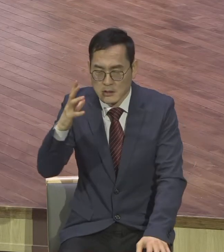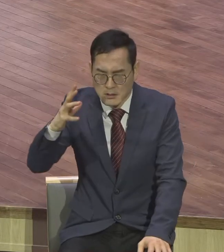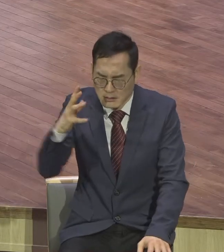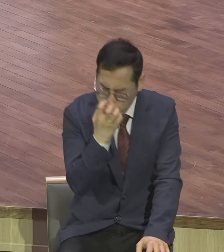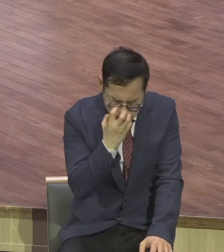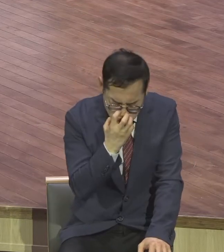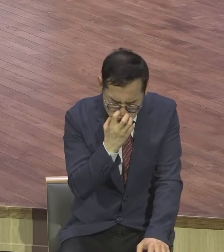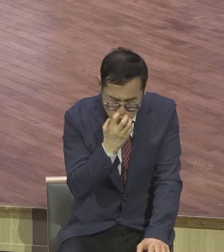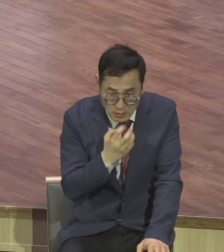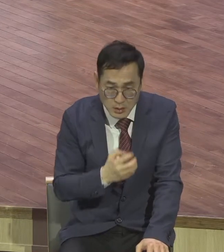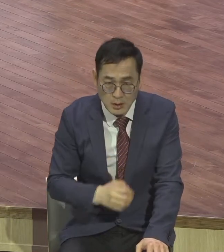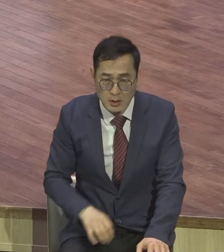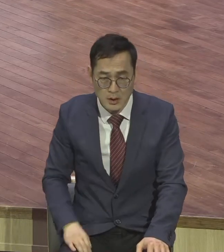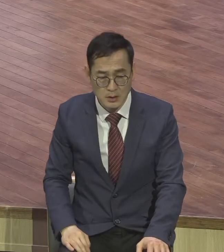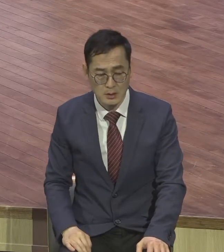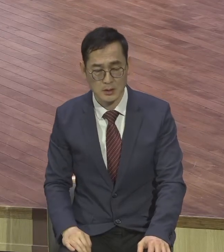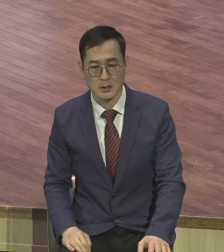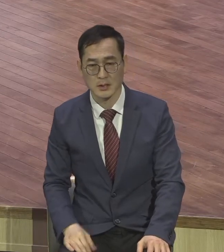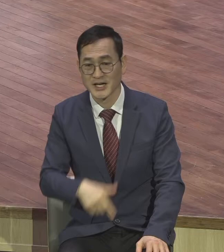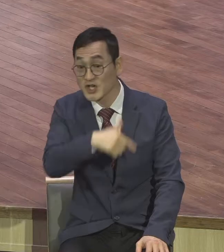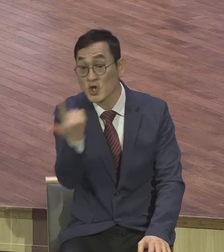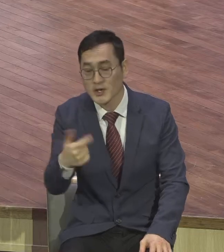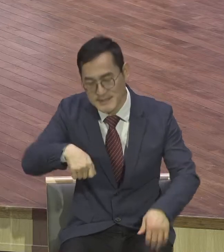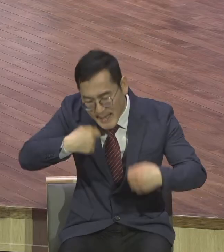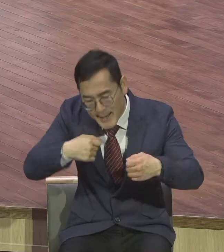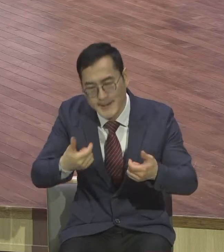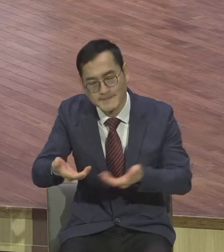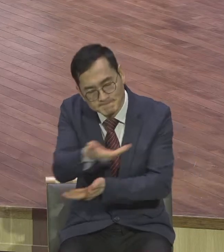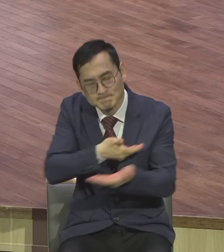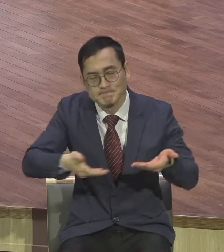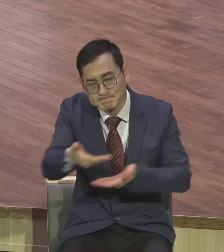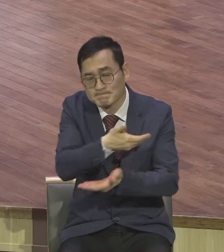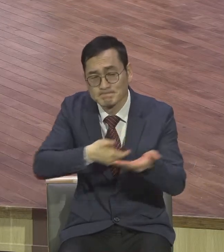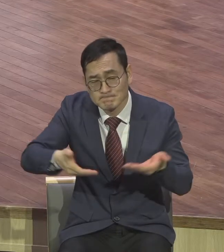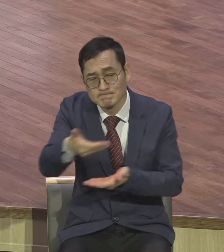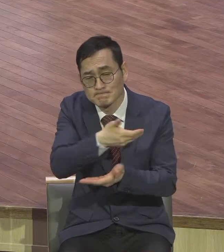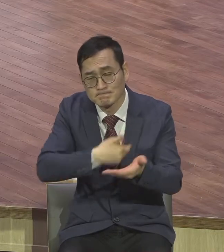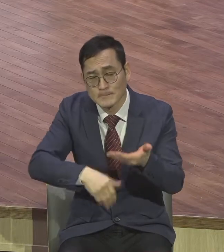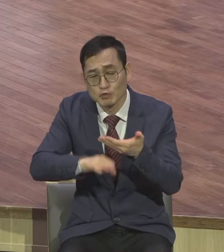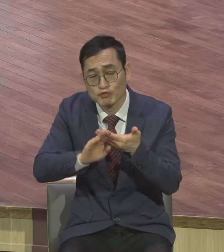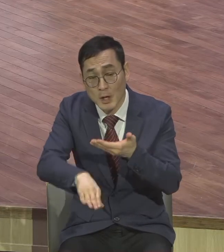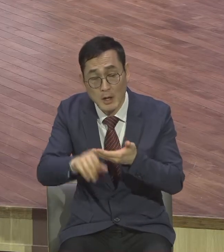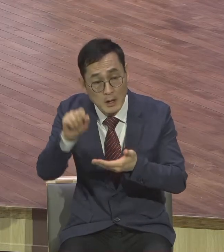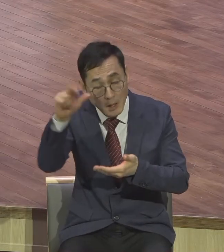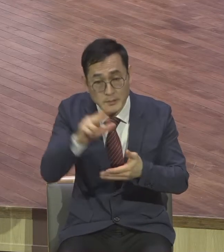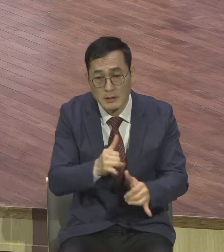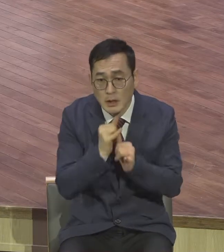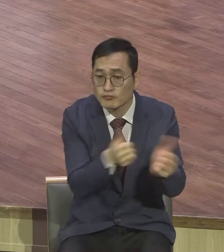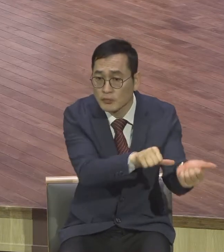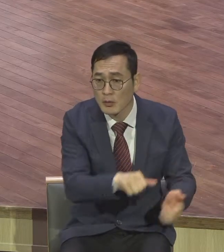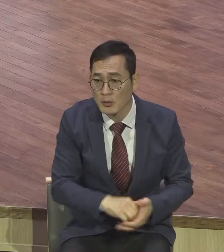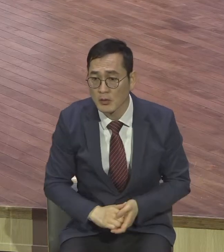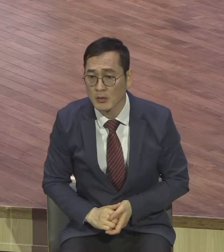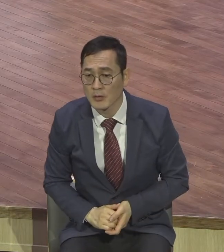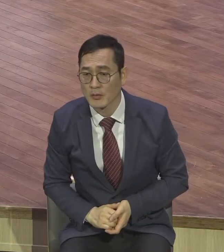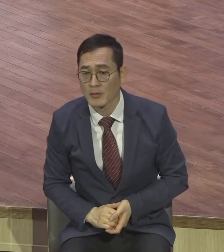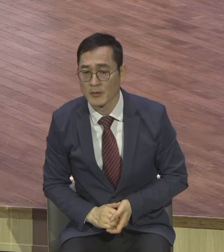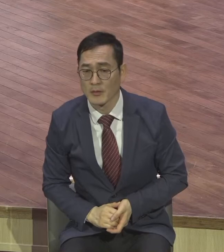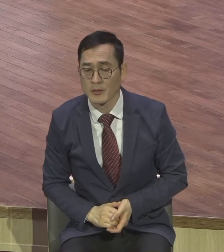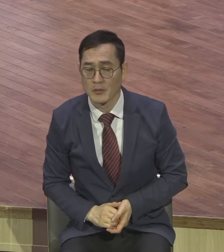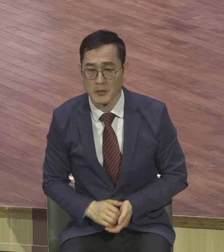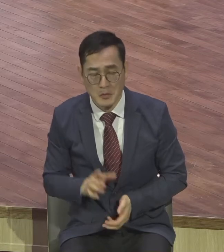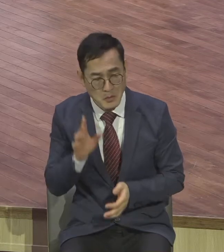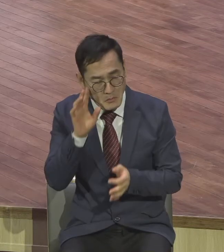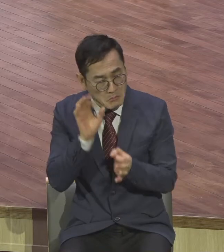같이 저녁을 심하게 그냥 즐겁게 먹고 죽어버려요 이 업다운이 조울증